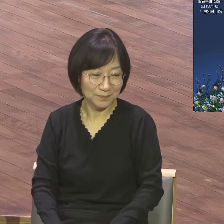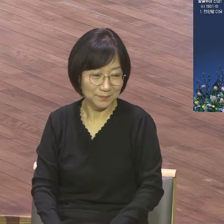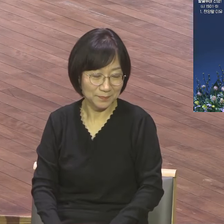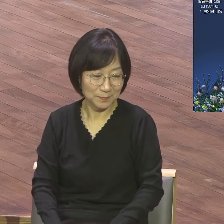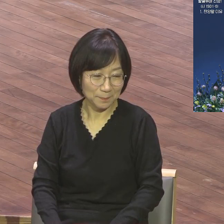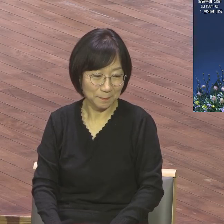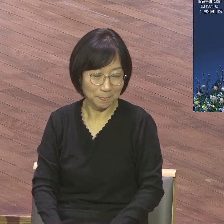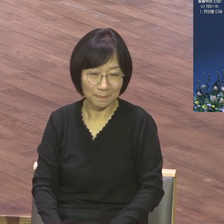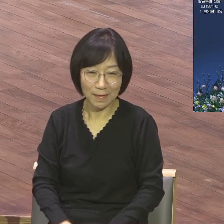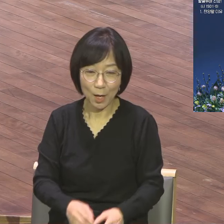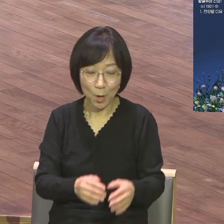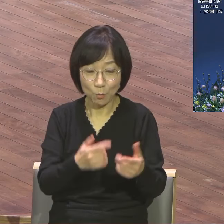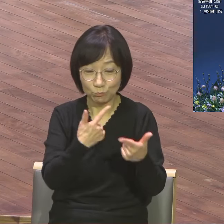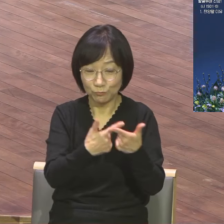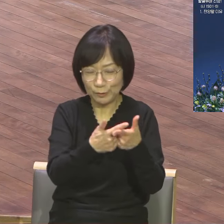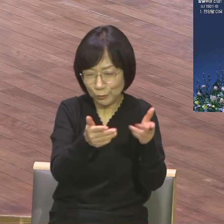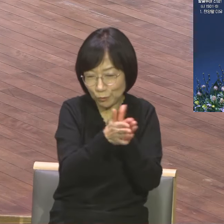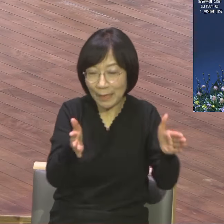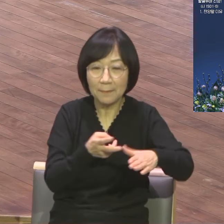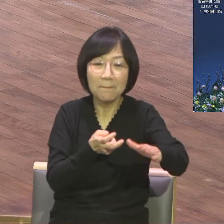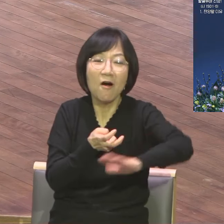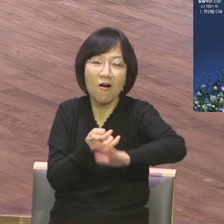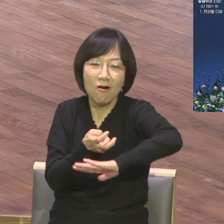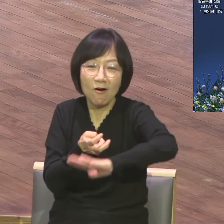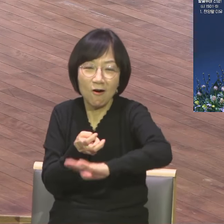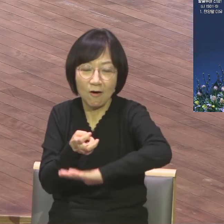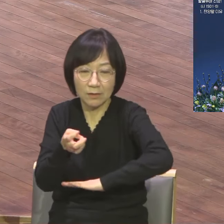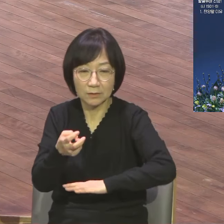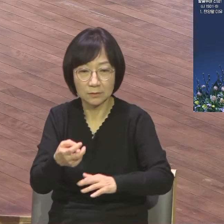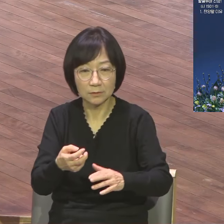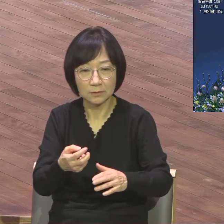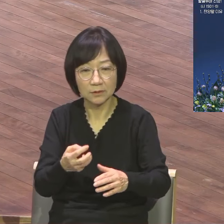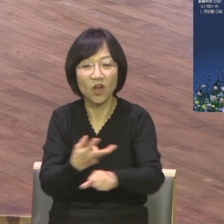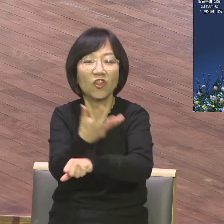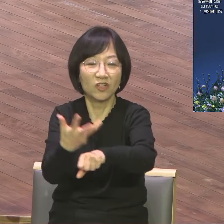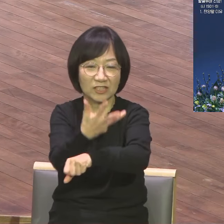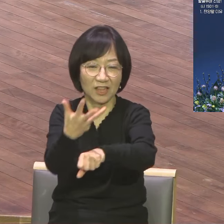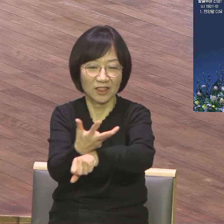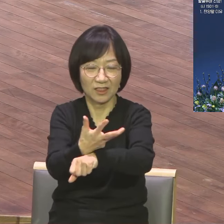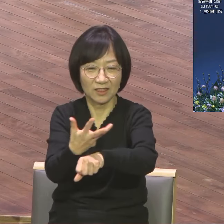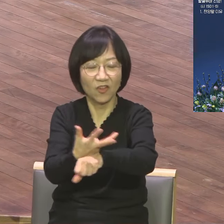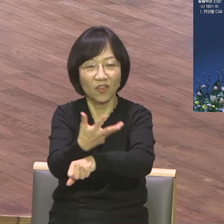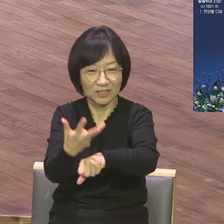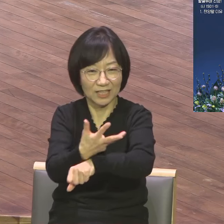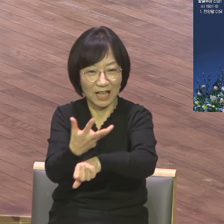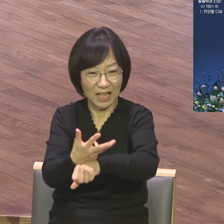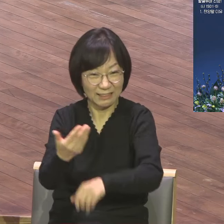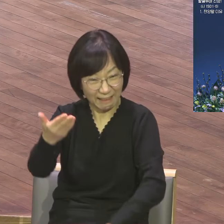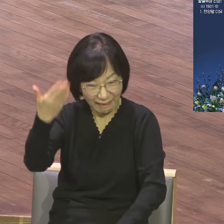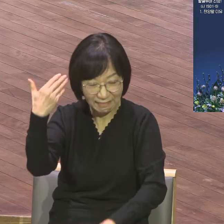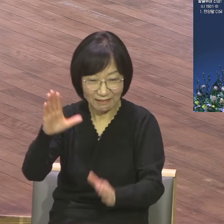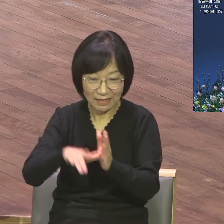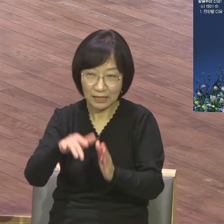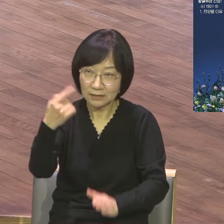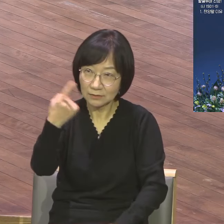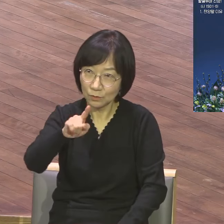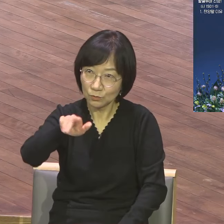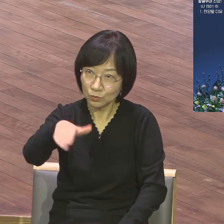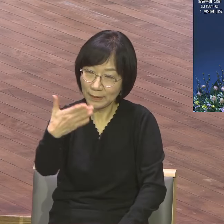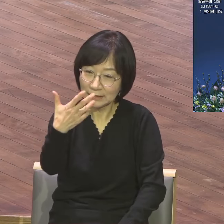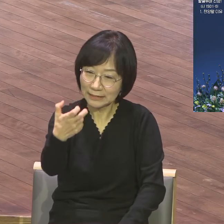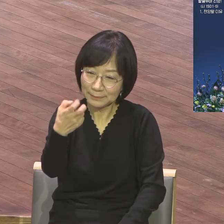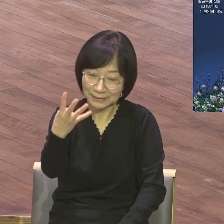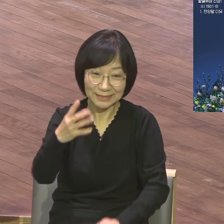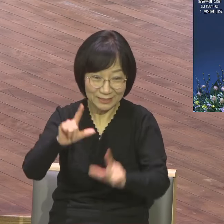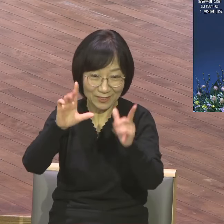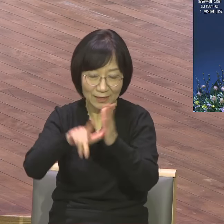이 버스로 오는데요 8시간 걸리잖아요. 버스로 부산에서 여의도까지 8시간 찬양했어요. 제가 찬양 인도를